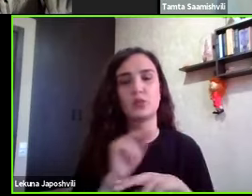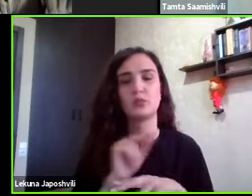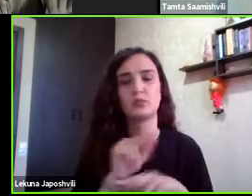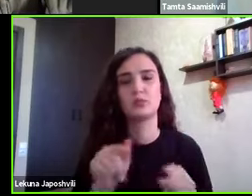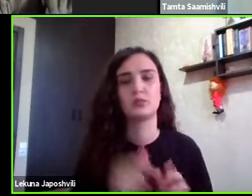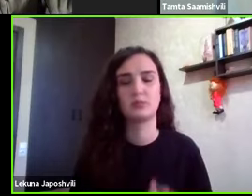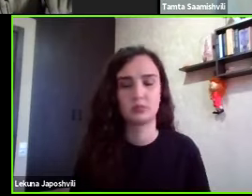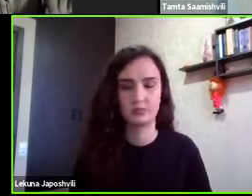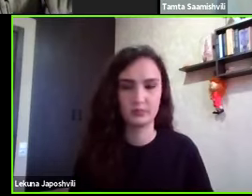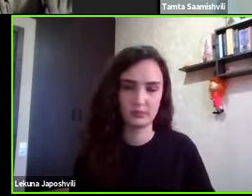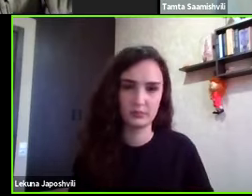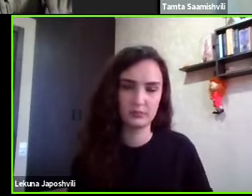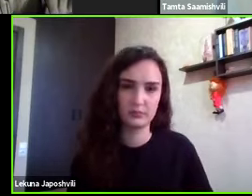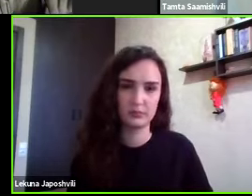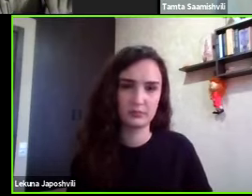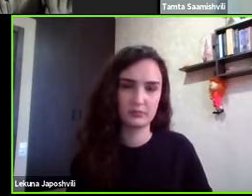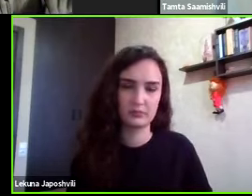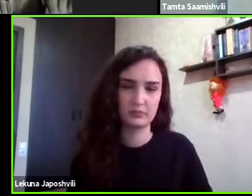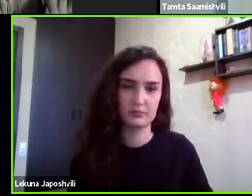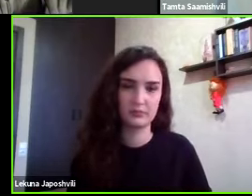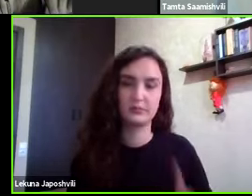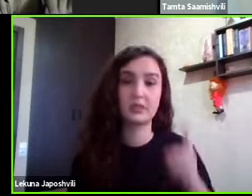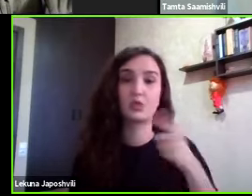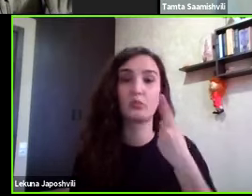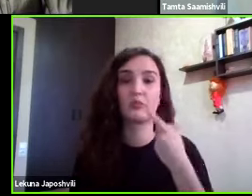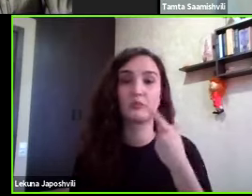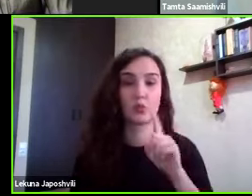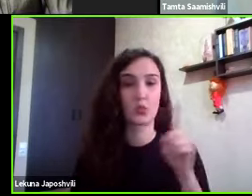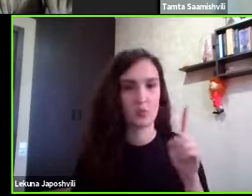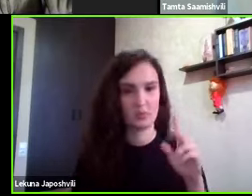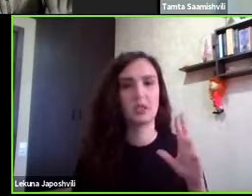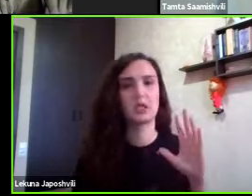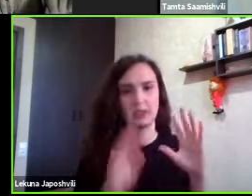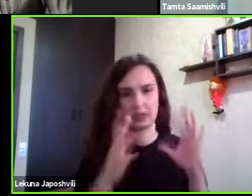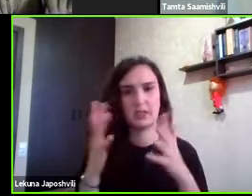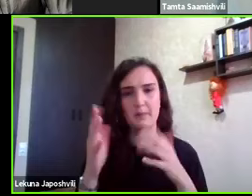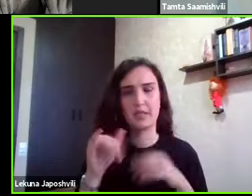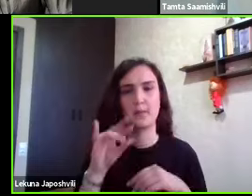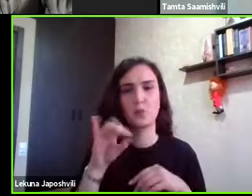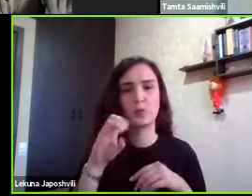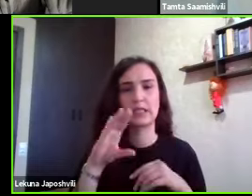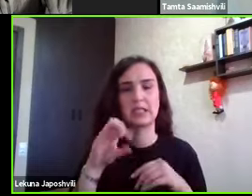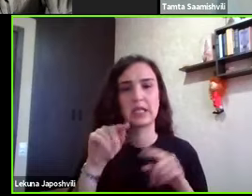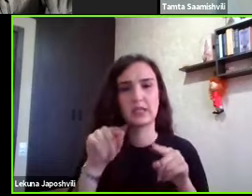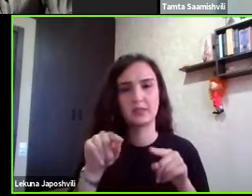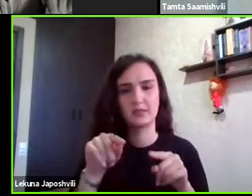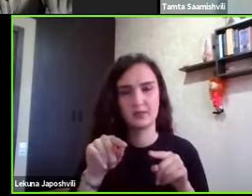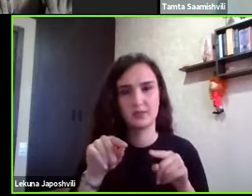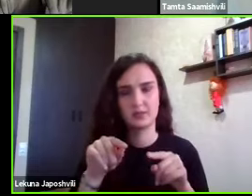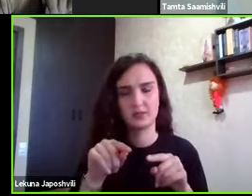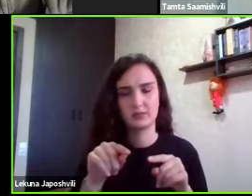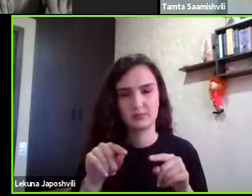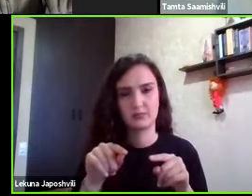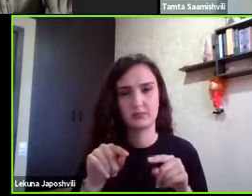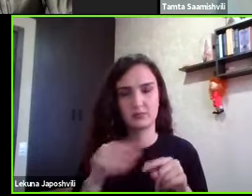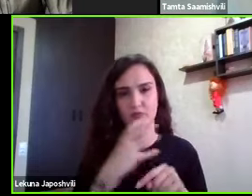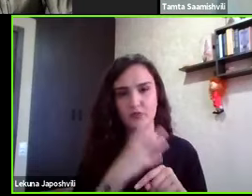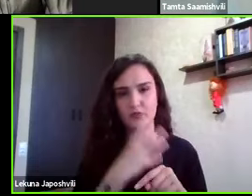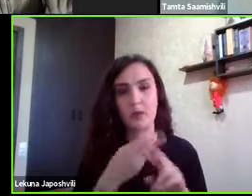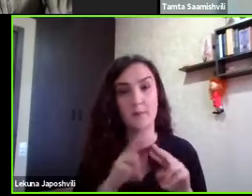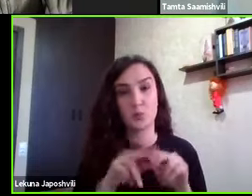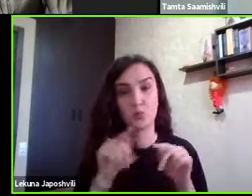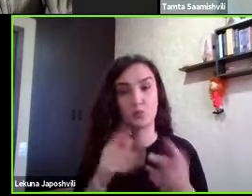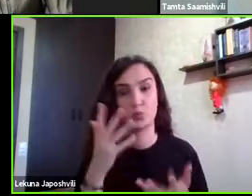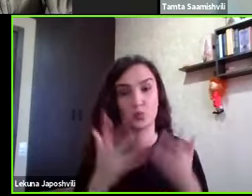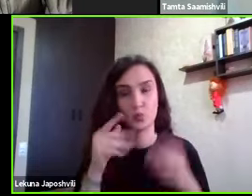ხოლმე. ეხლა რატო ახსენე ეს, რომ ხდება, ესე იგი იმუნური სისტემის ზეგააქტიურება. ამდენად